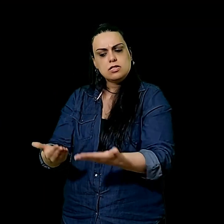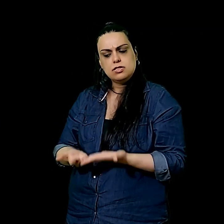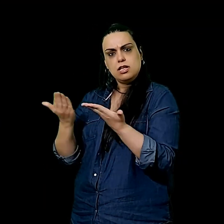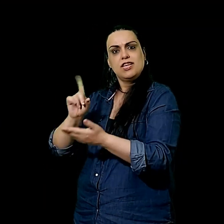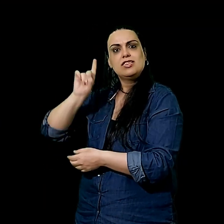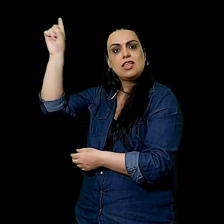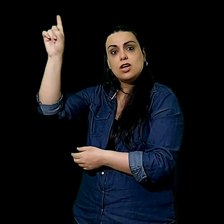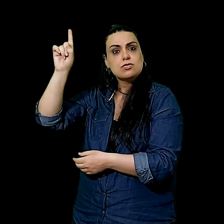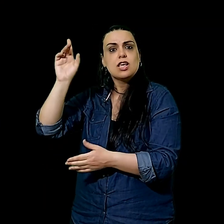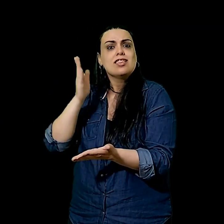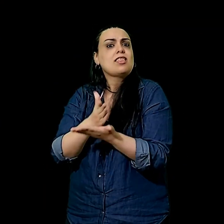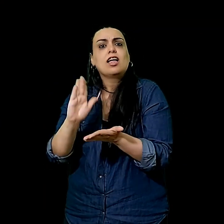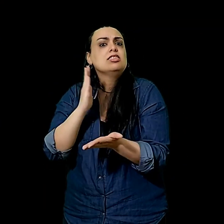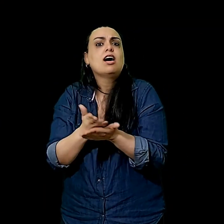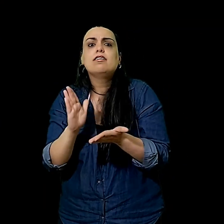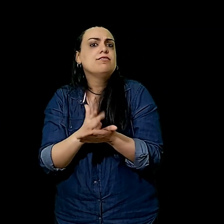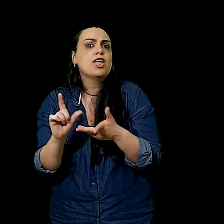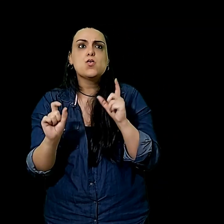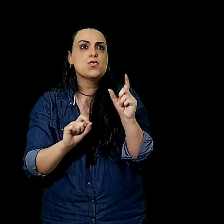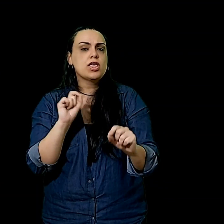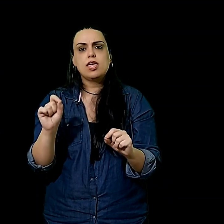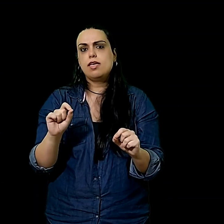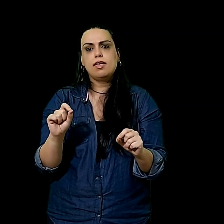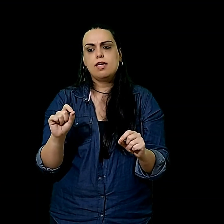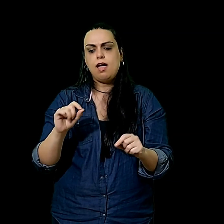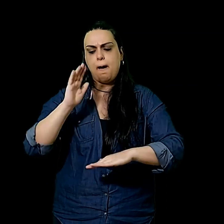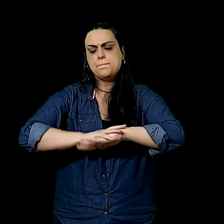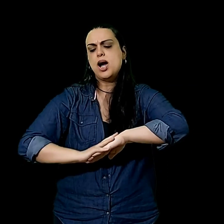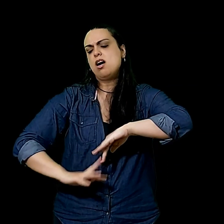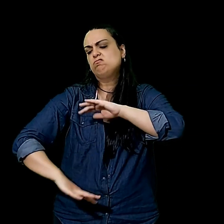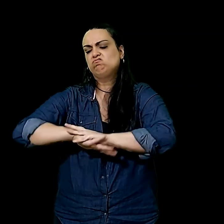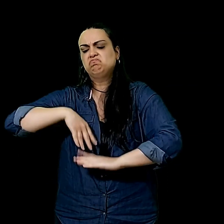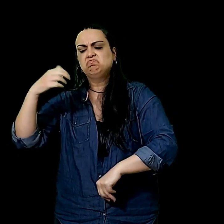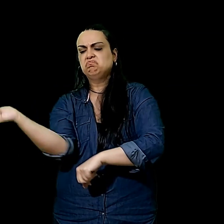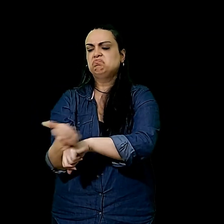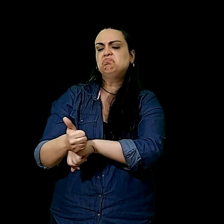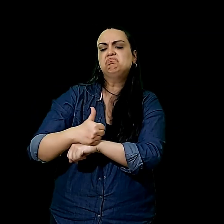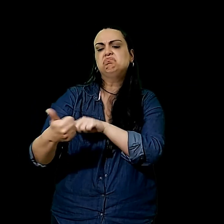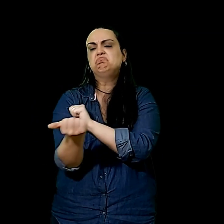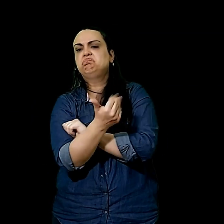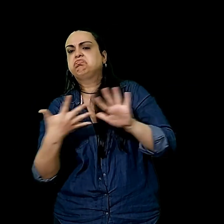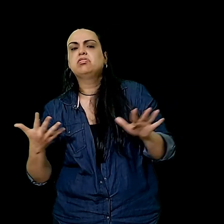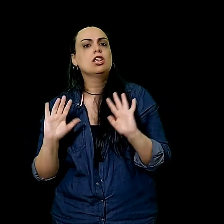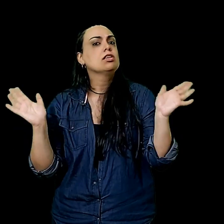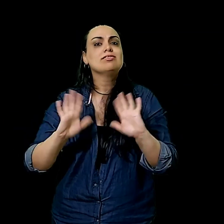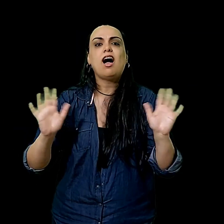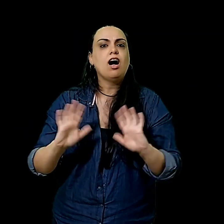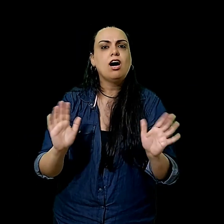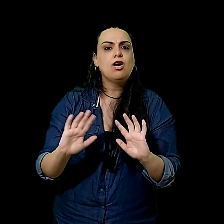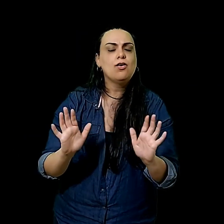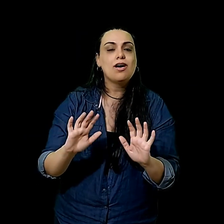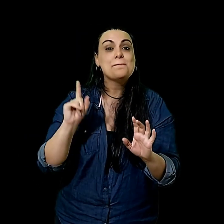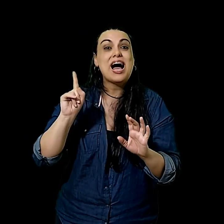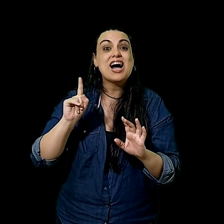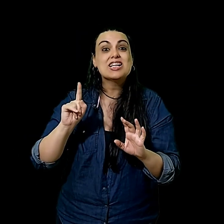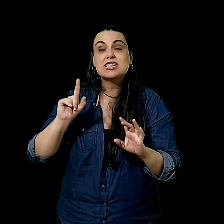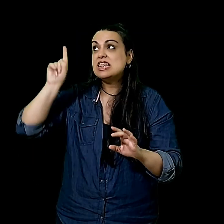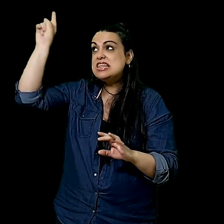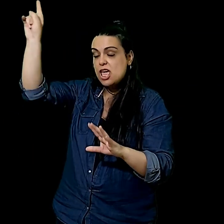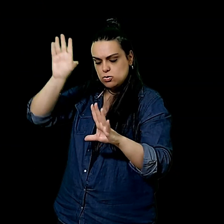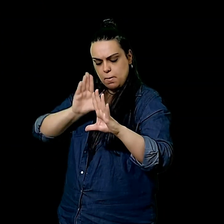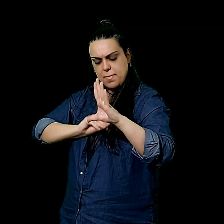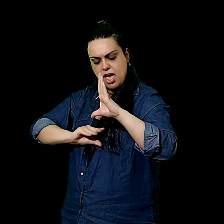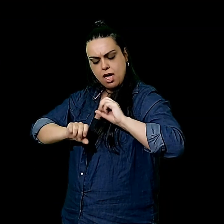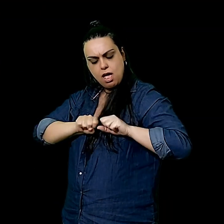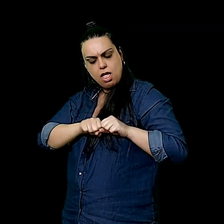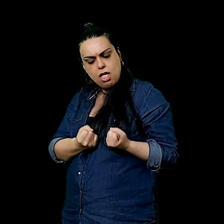não tem a ver necessariamente com aquilo que nós fazemos com as mãos, mas a obra que nós permitimos com que Deus faça na nossa